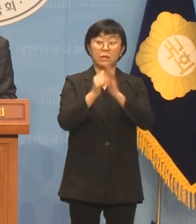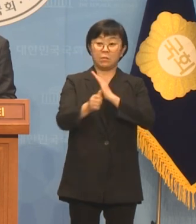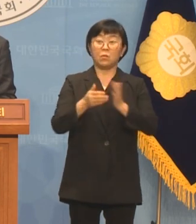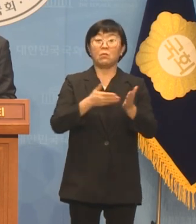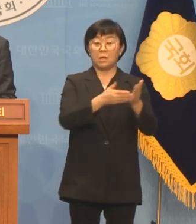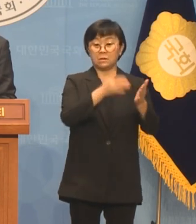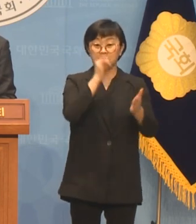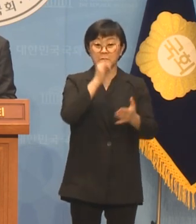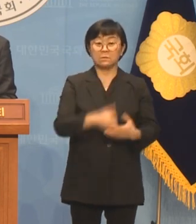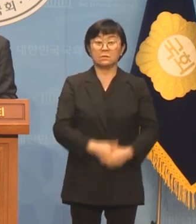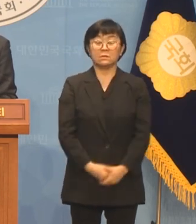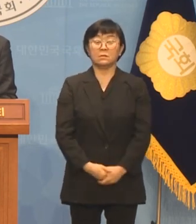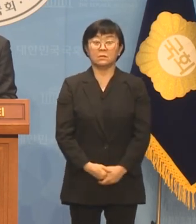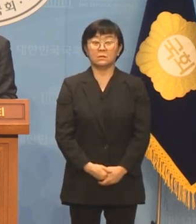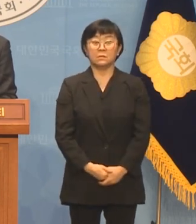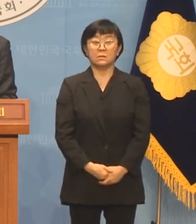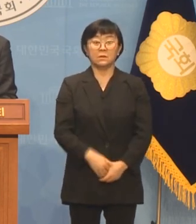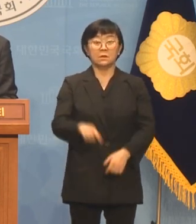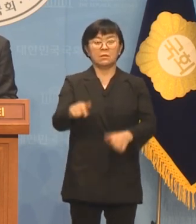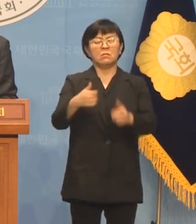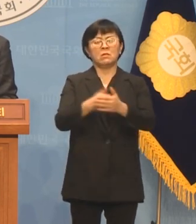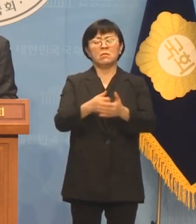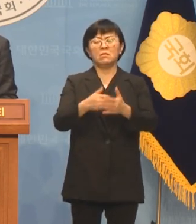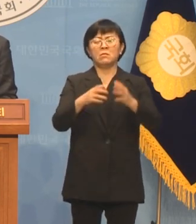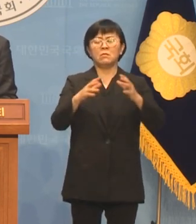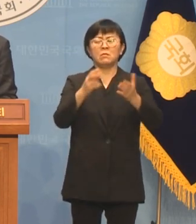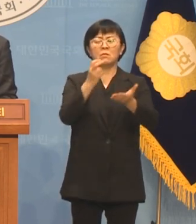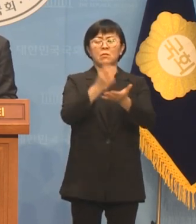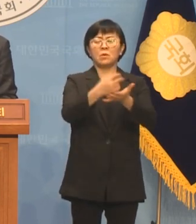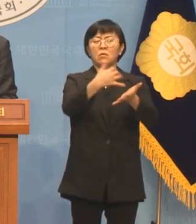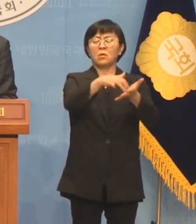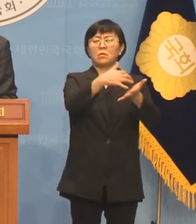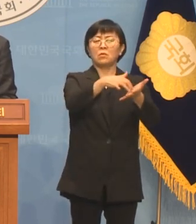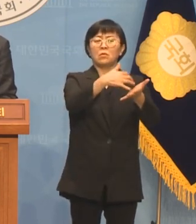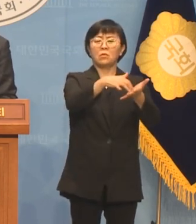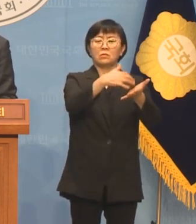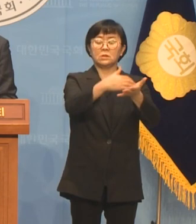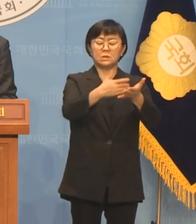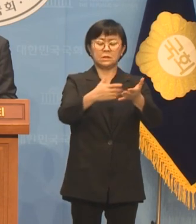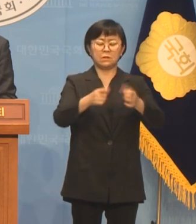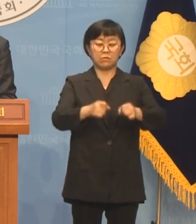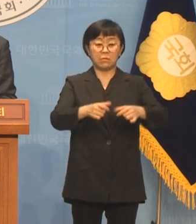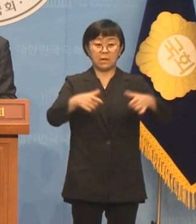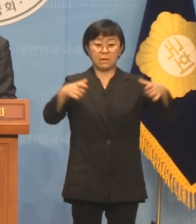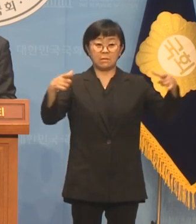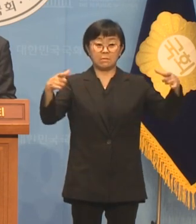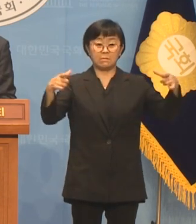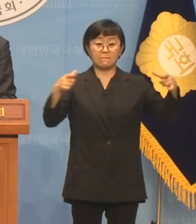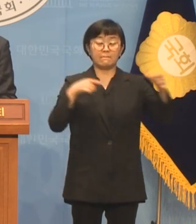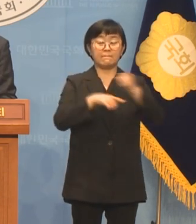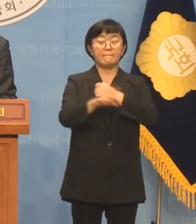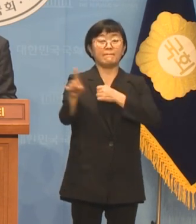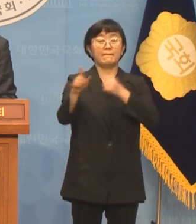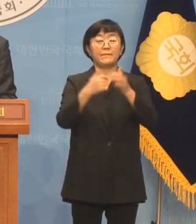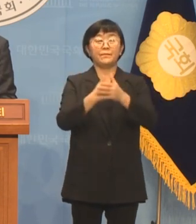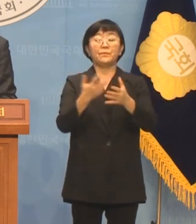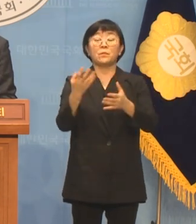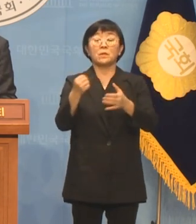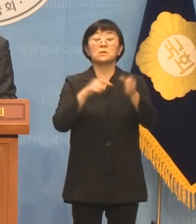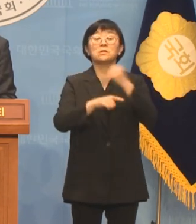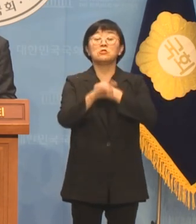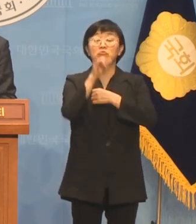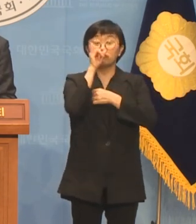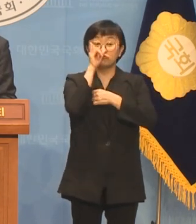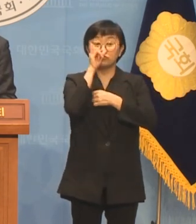사례도 있습니다. 이렇게 의원 입법 발의 건수가 폭발적으로 증가하는 것은 몇 가지